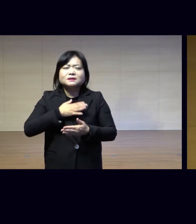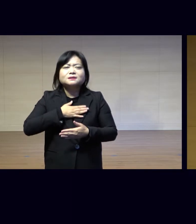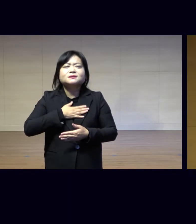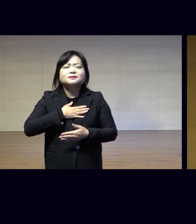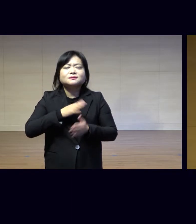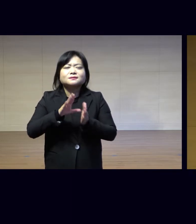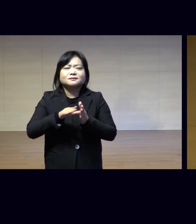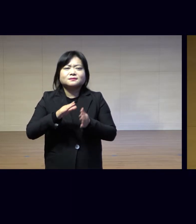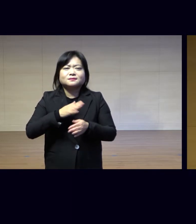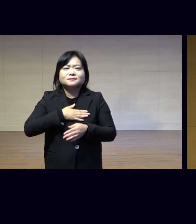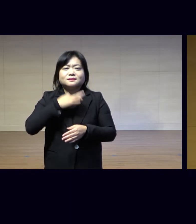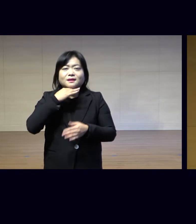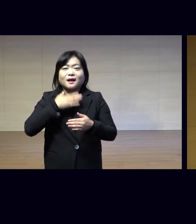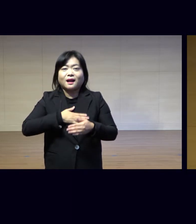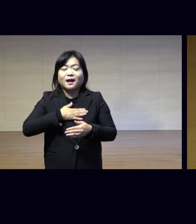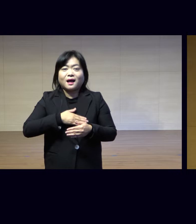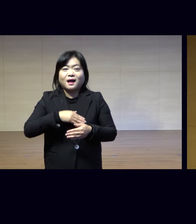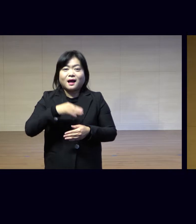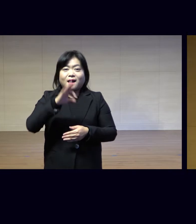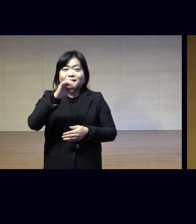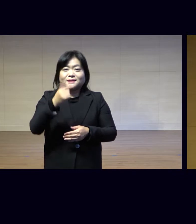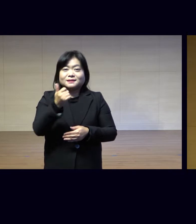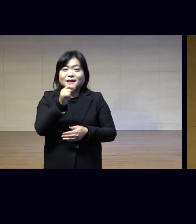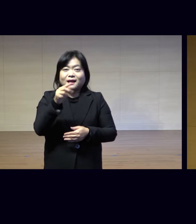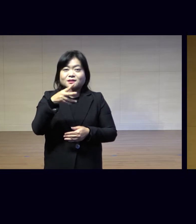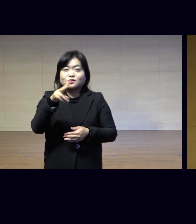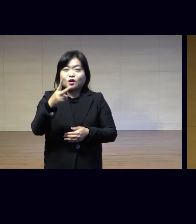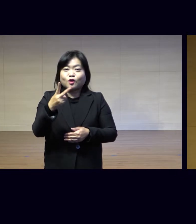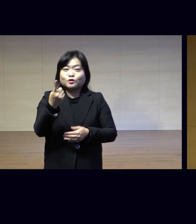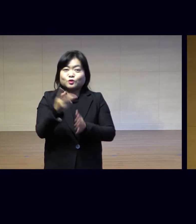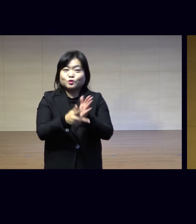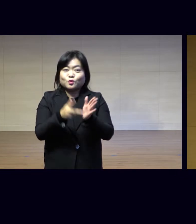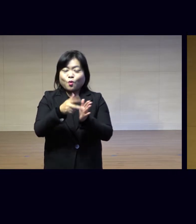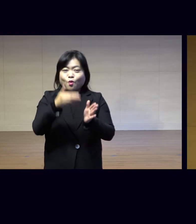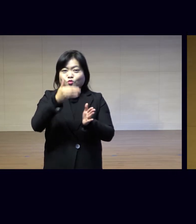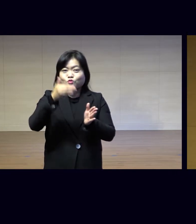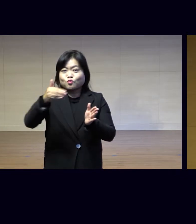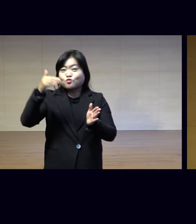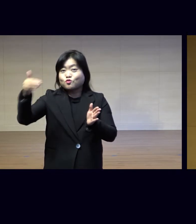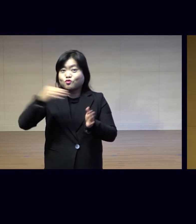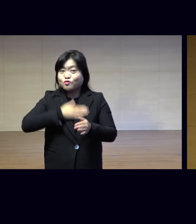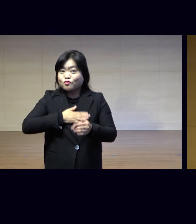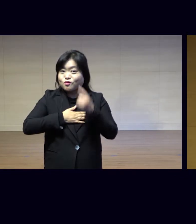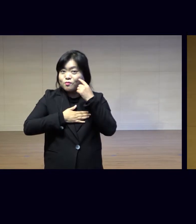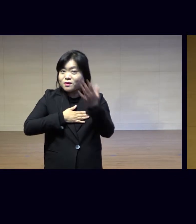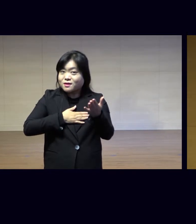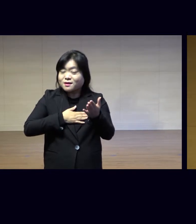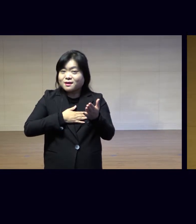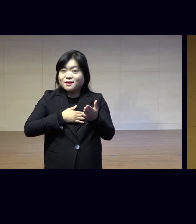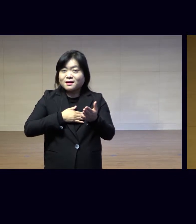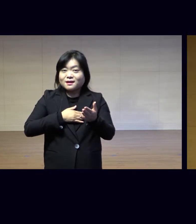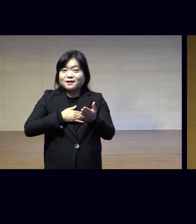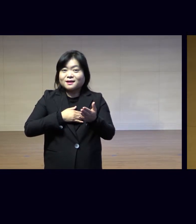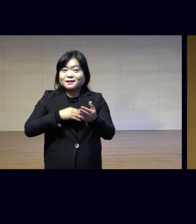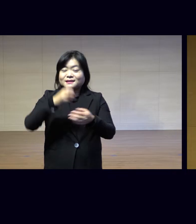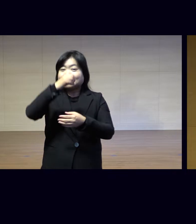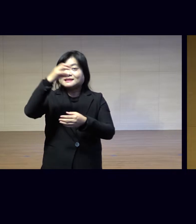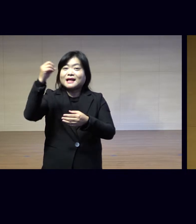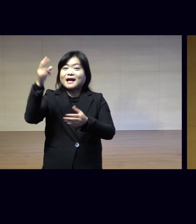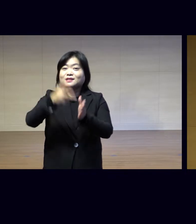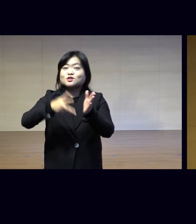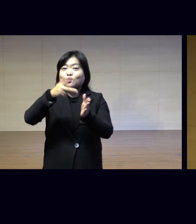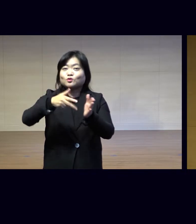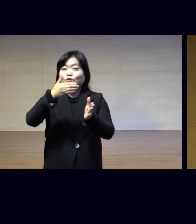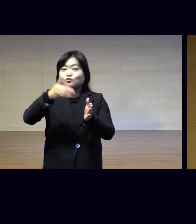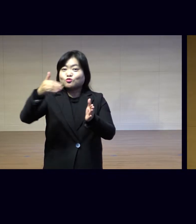압니다. 은하철도 999 혹시 보셨나요? 네, 은하철도 999하고 이분 대표적인